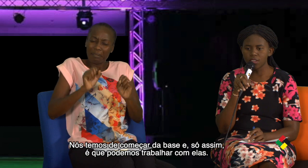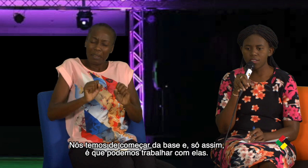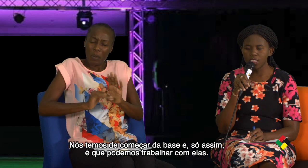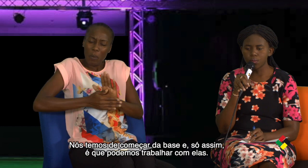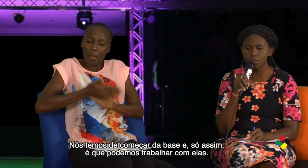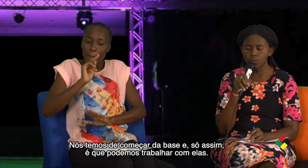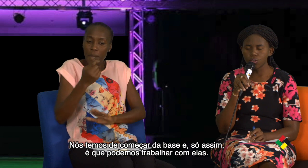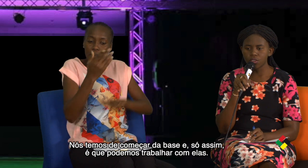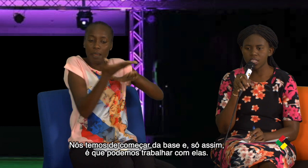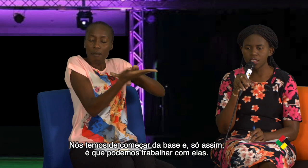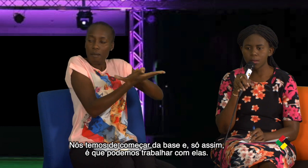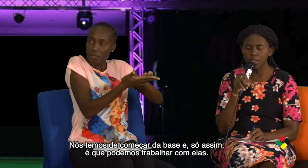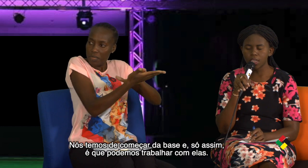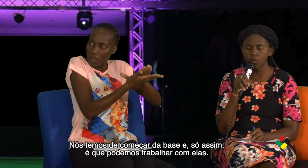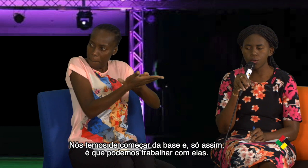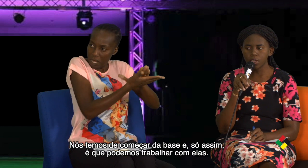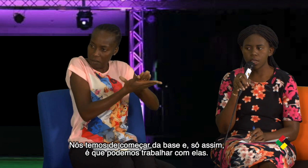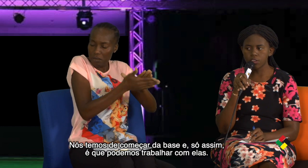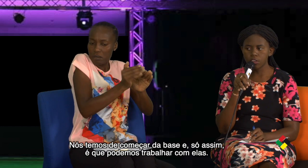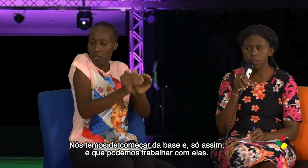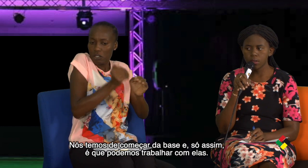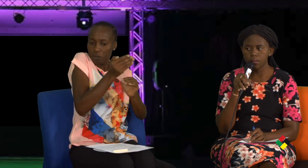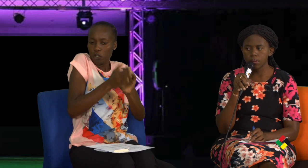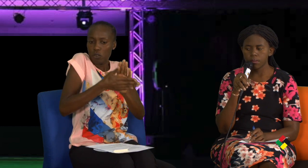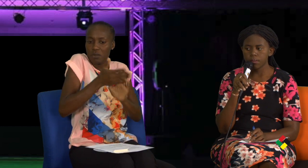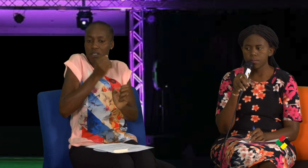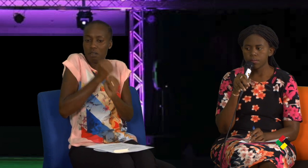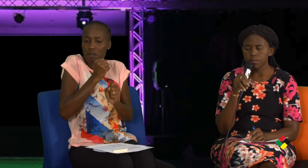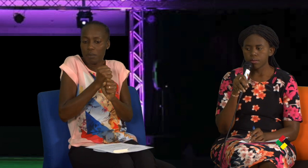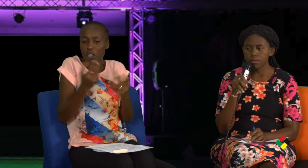é que podemos conseguir trabalhar com elas.